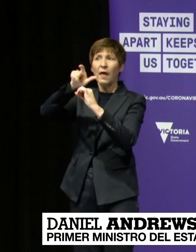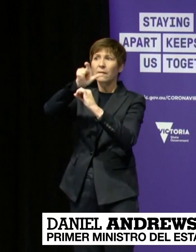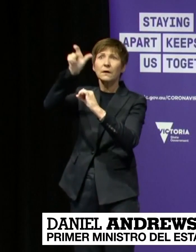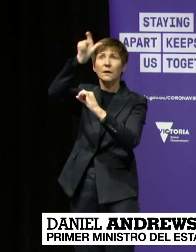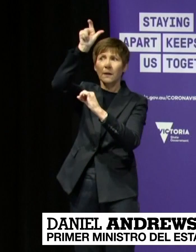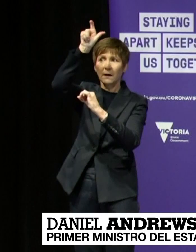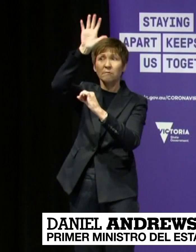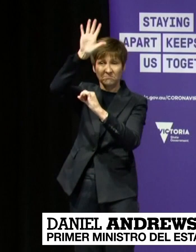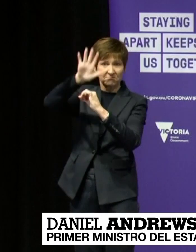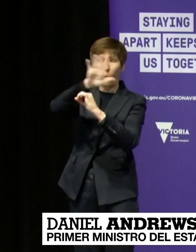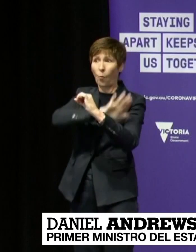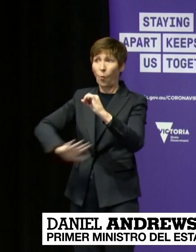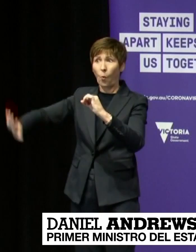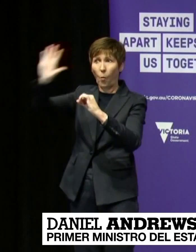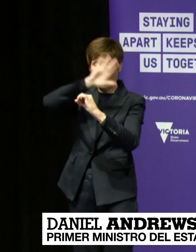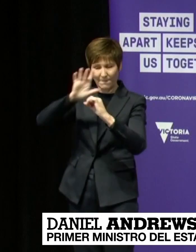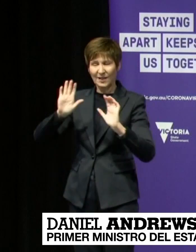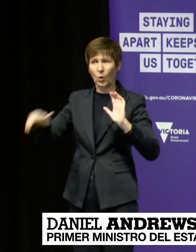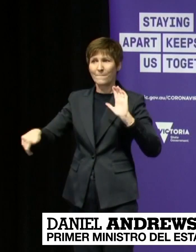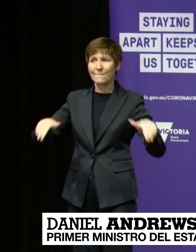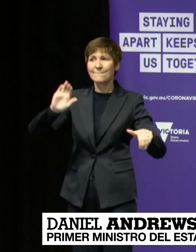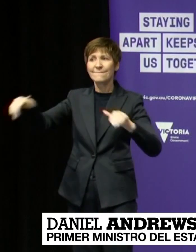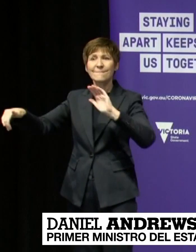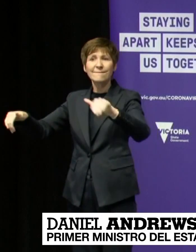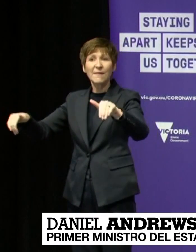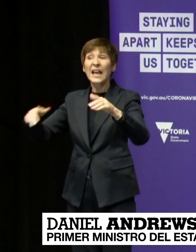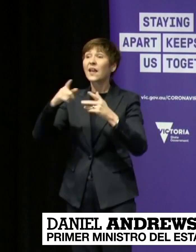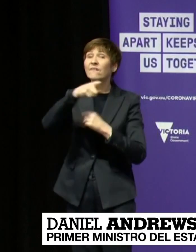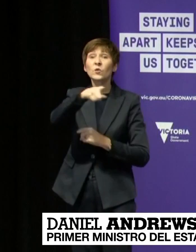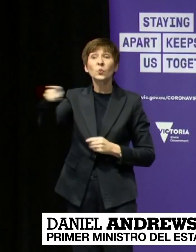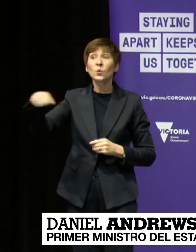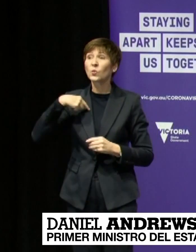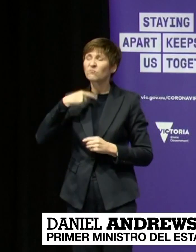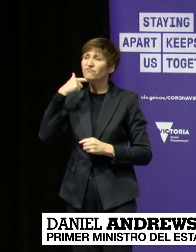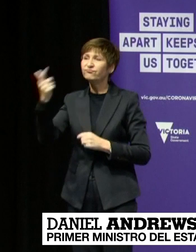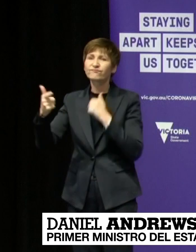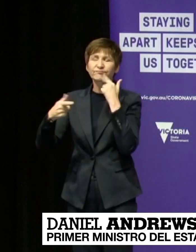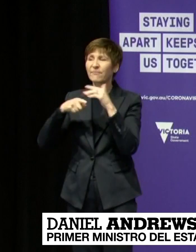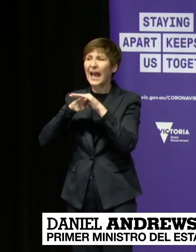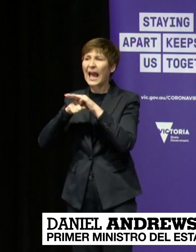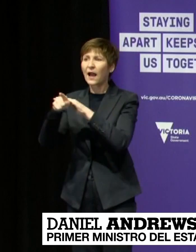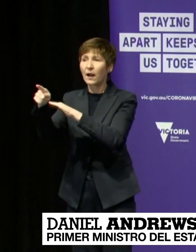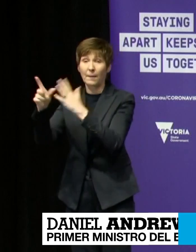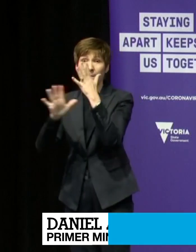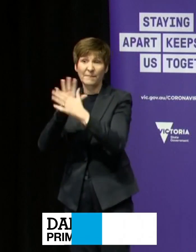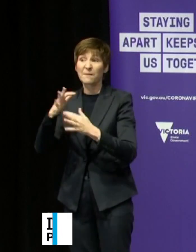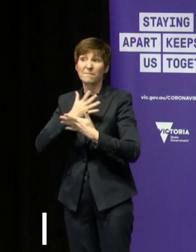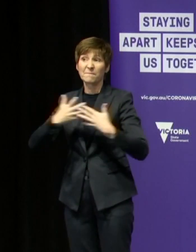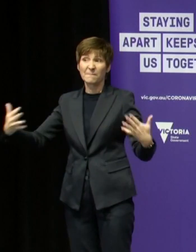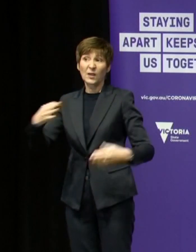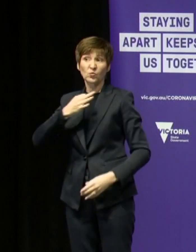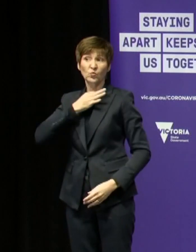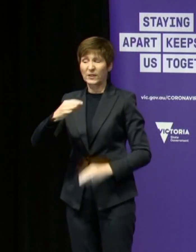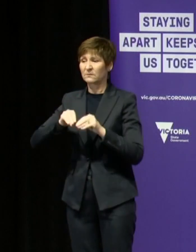seguimos trabajando juntos si no nos tomamos esto en serio como debemos hacerlo entonces nos estabilizaremos las cifras y menos podremos